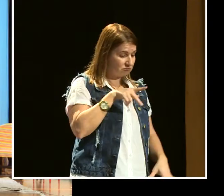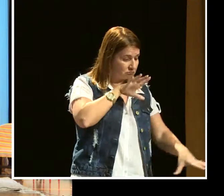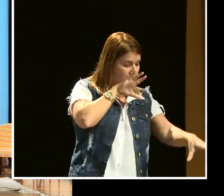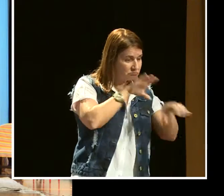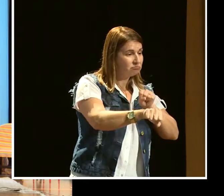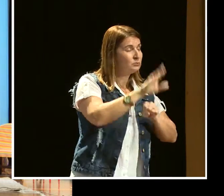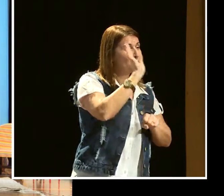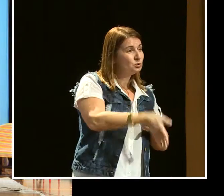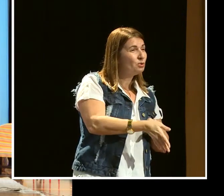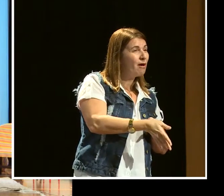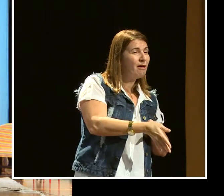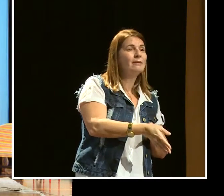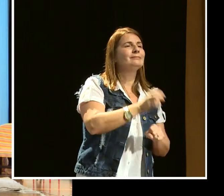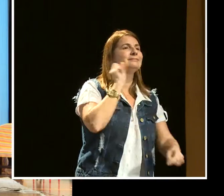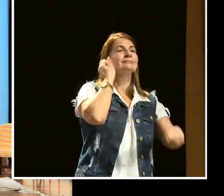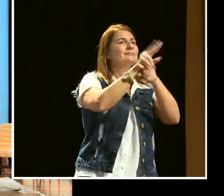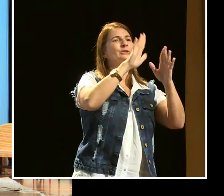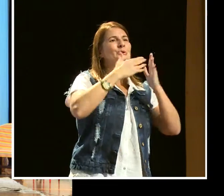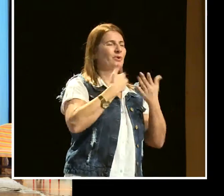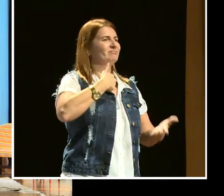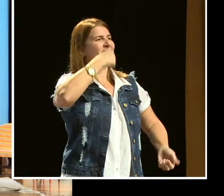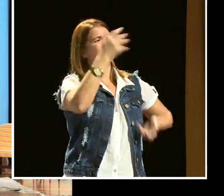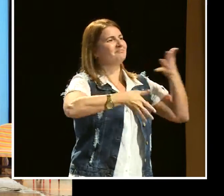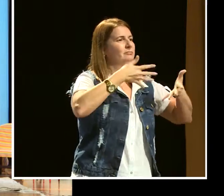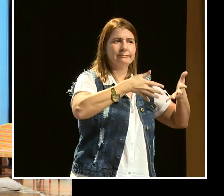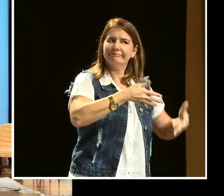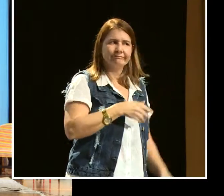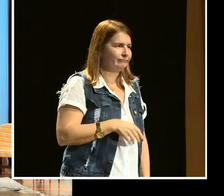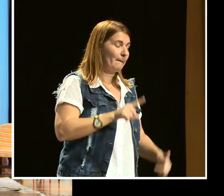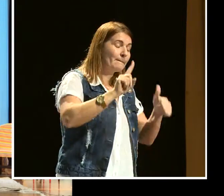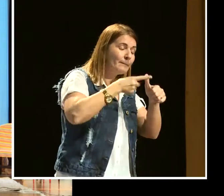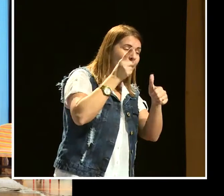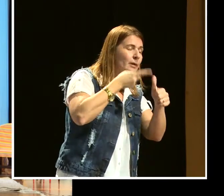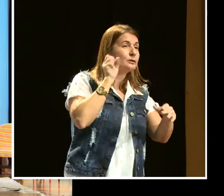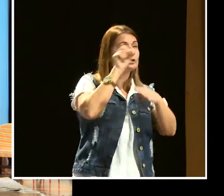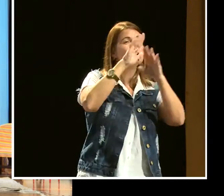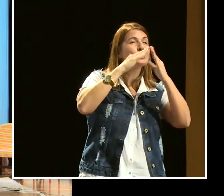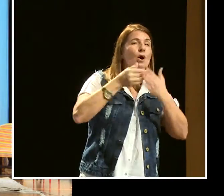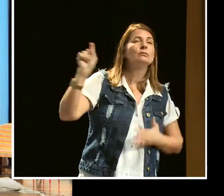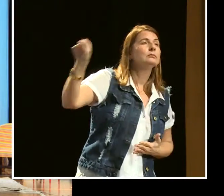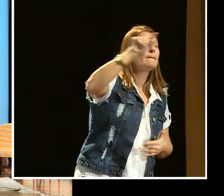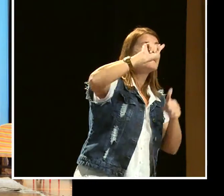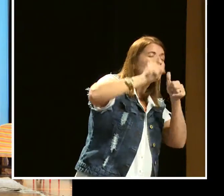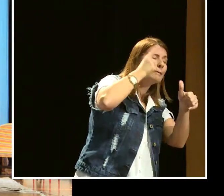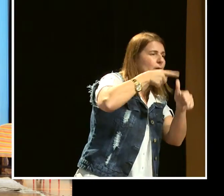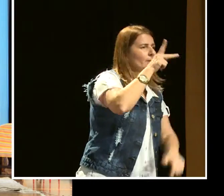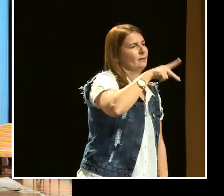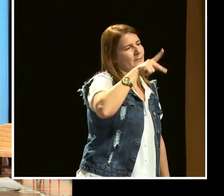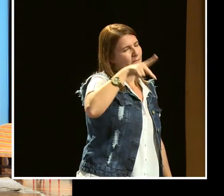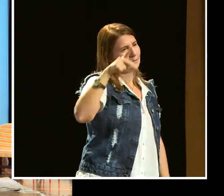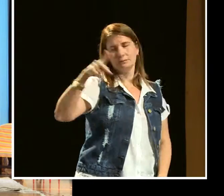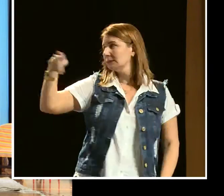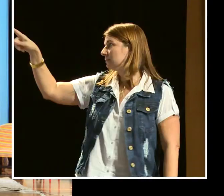Como trabalhar o projeto político pedagógico? Porque esse aluno se forma e, quando